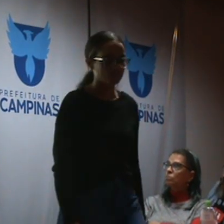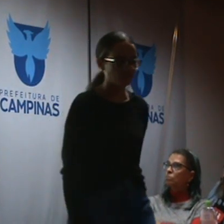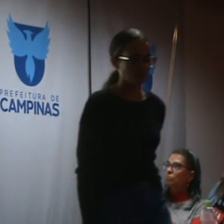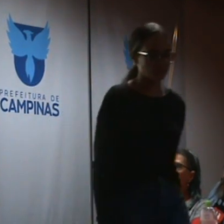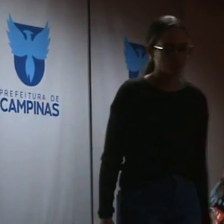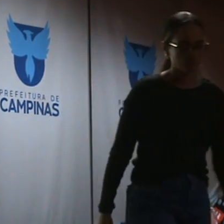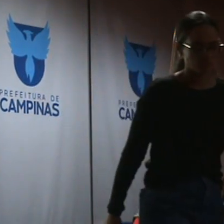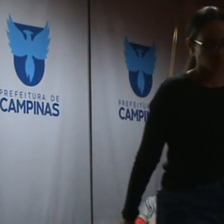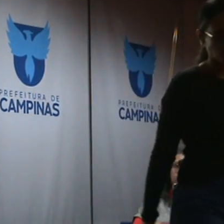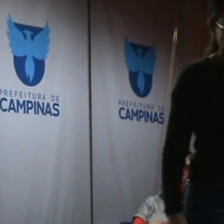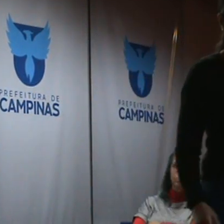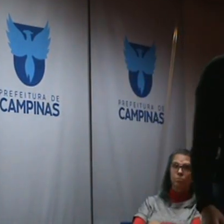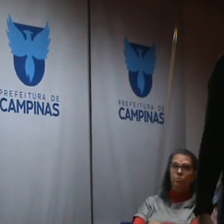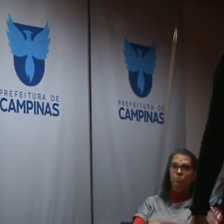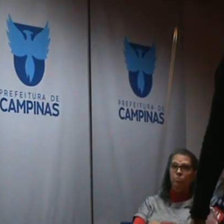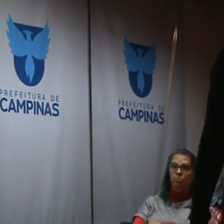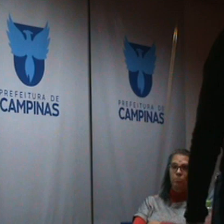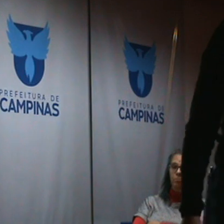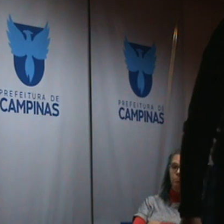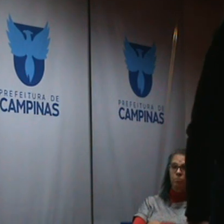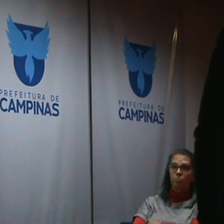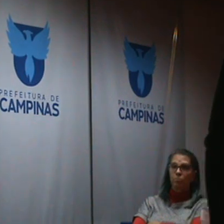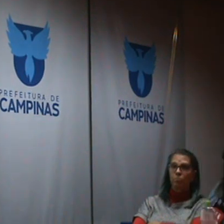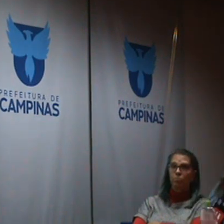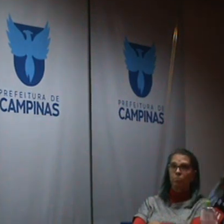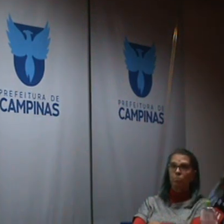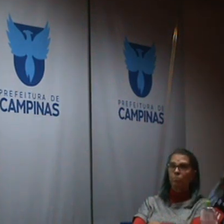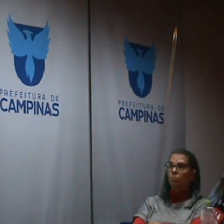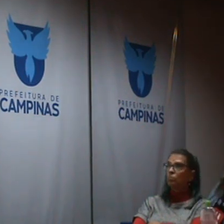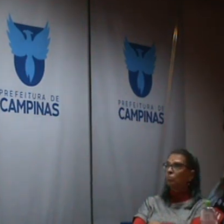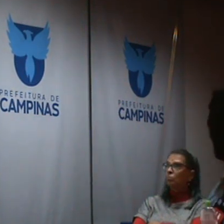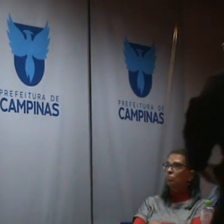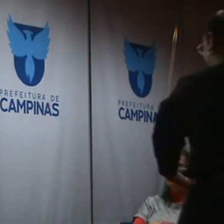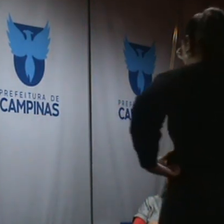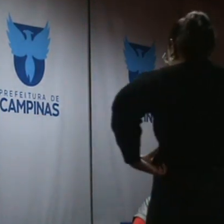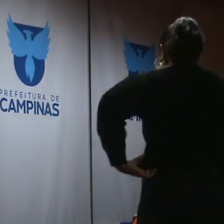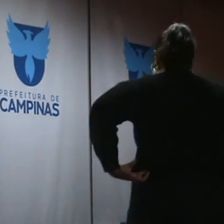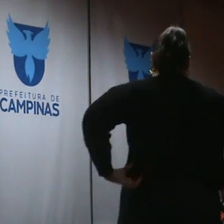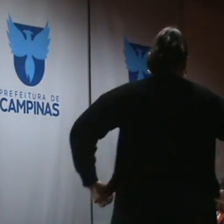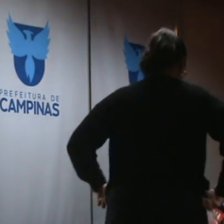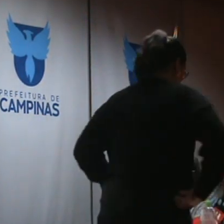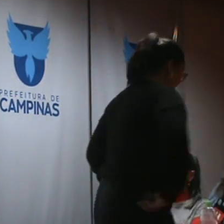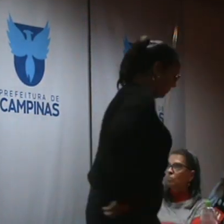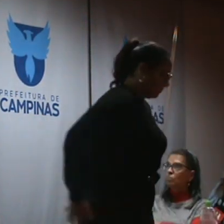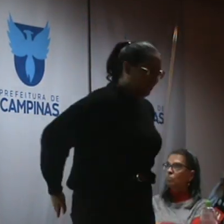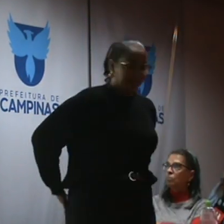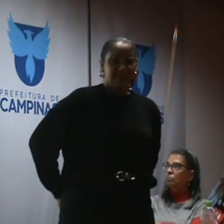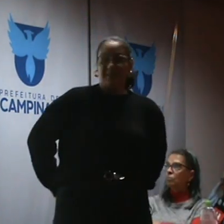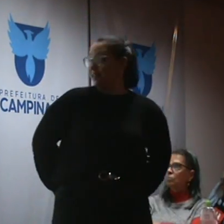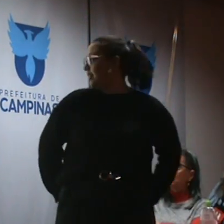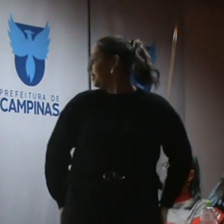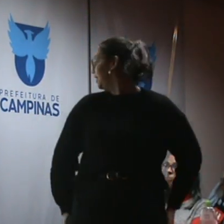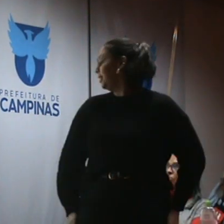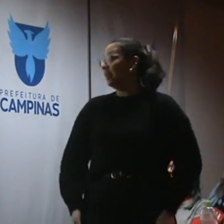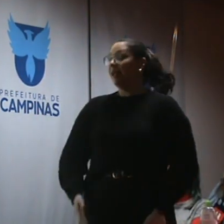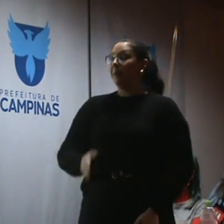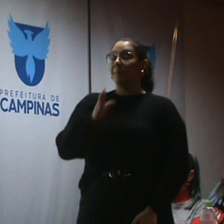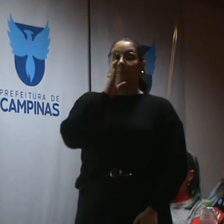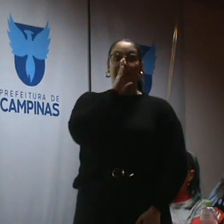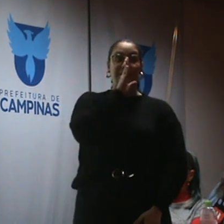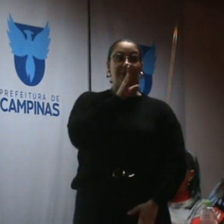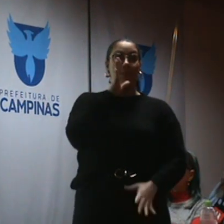A gente consegue ver que a concentração de casos do país está aqui no Mato Grosso do Sul, Minas e Tocantins,